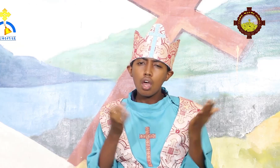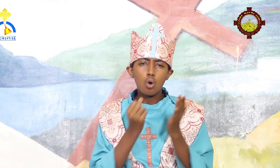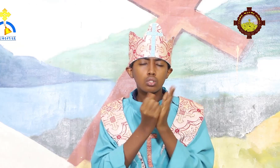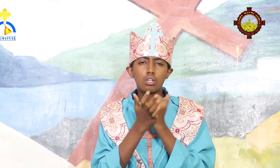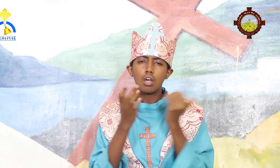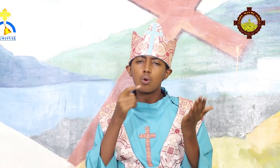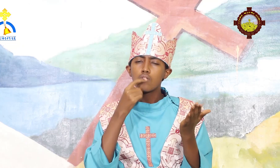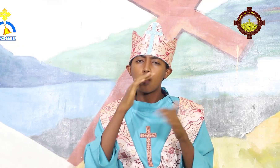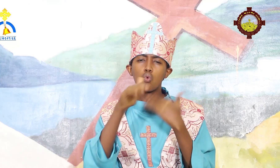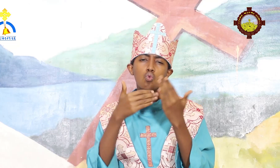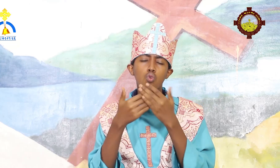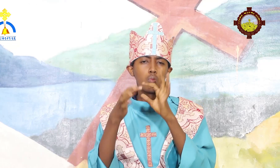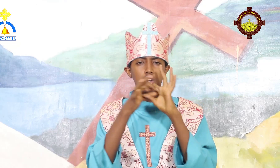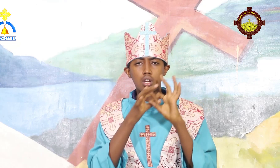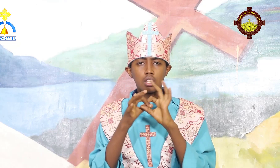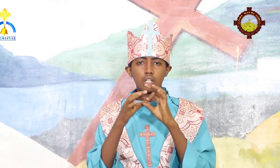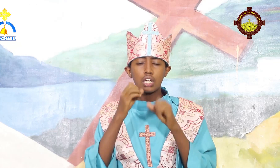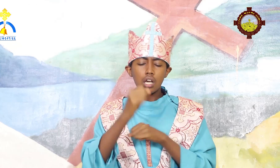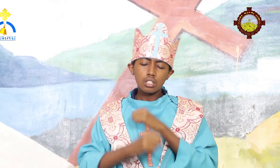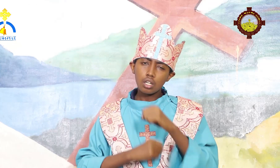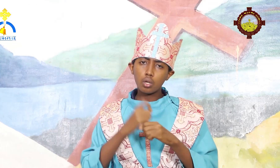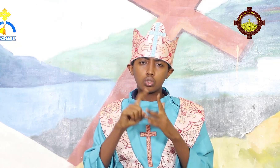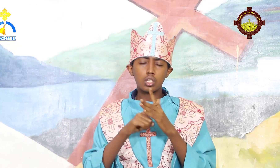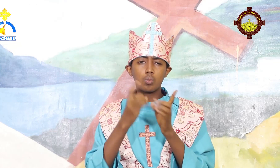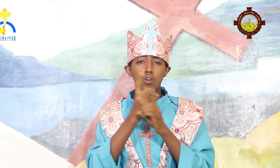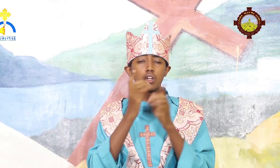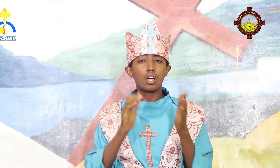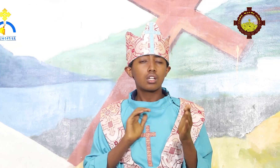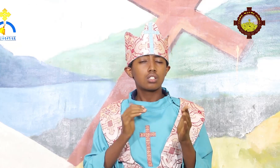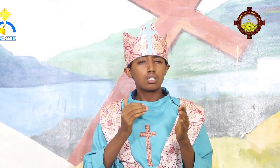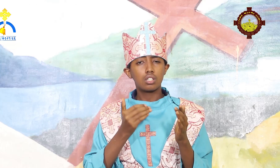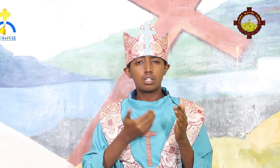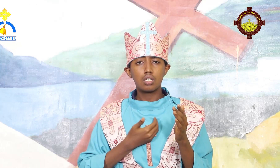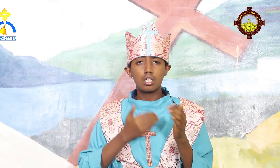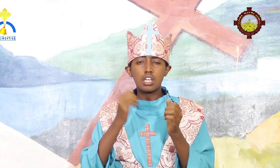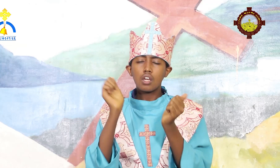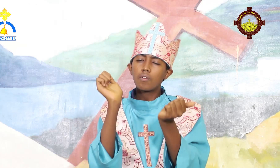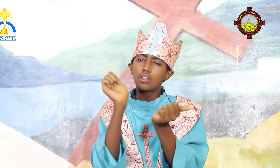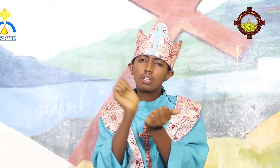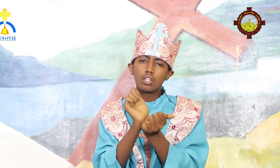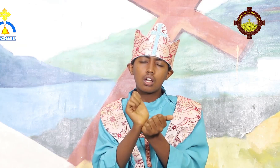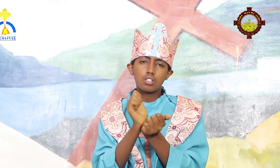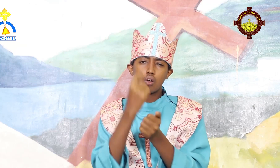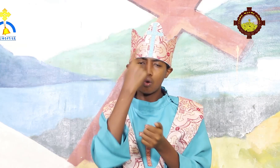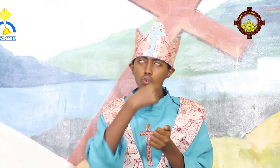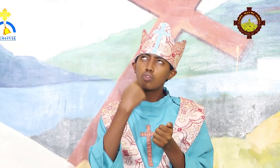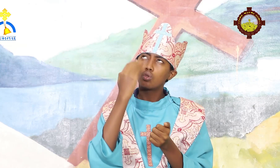ስቀለው እያሉ ሁሉም በአንድነት ያሰቃዩት ጀመር ፈጣሪያችንን የፊጥኝ አስረው